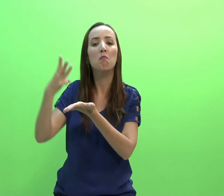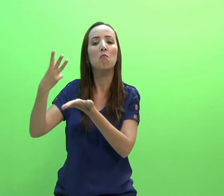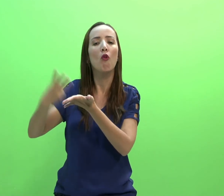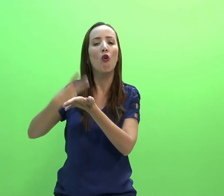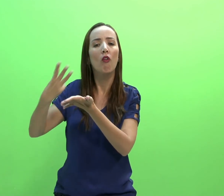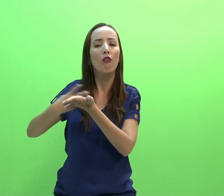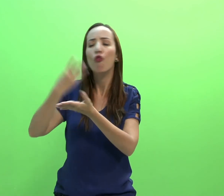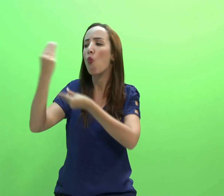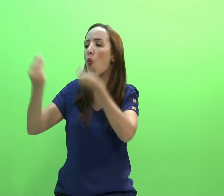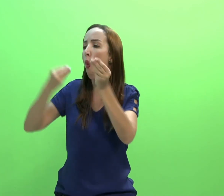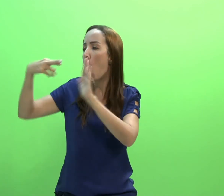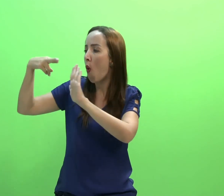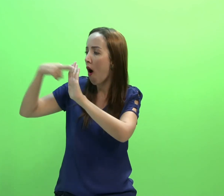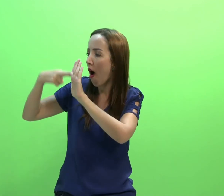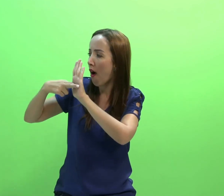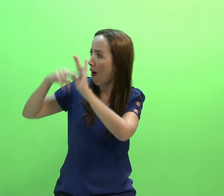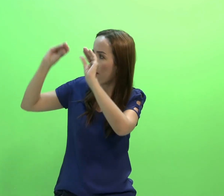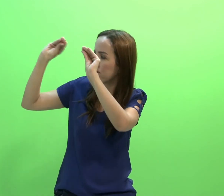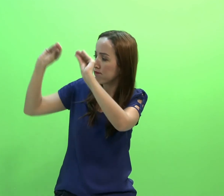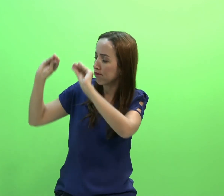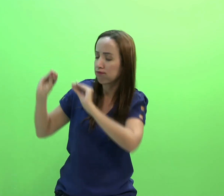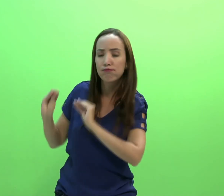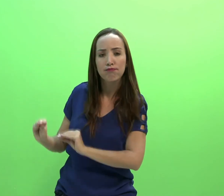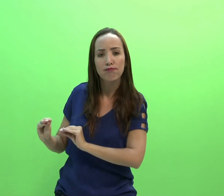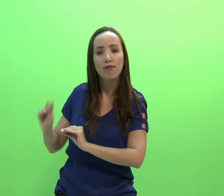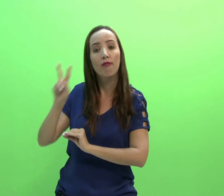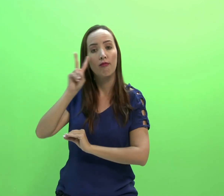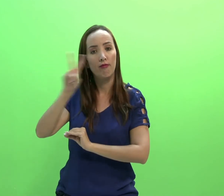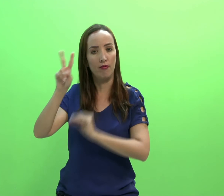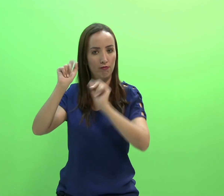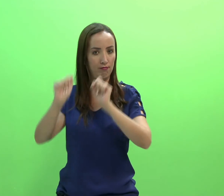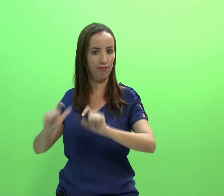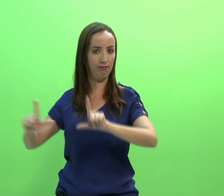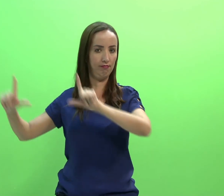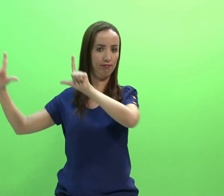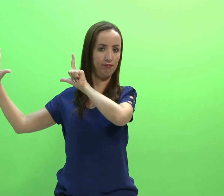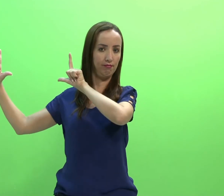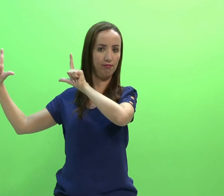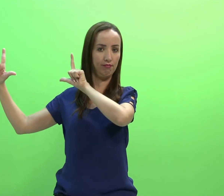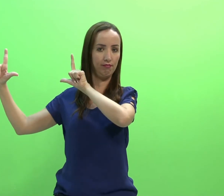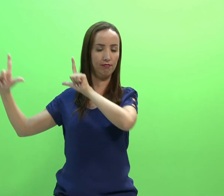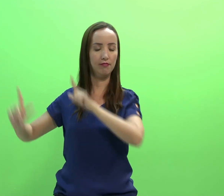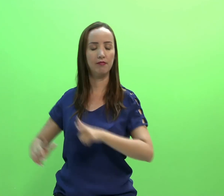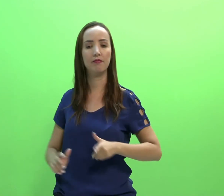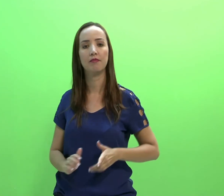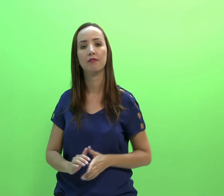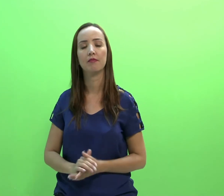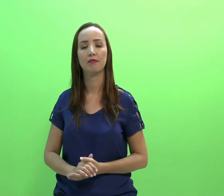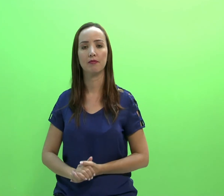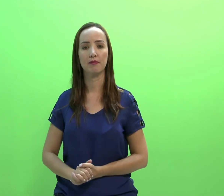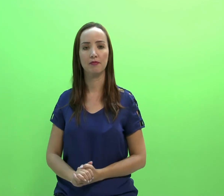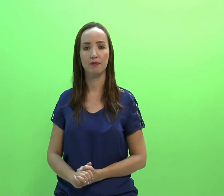Mostrarei a vocês sobre a referência quando se consulta monografia.